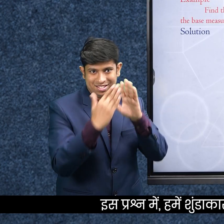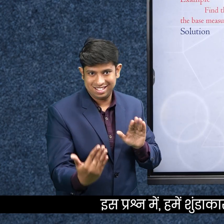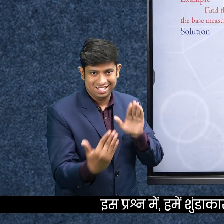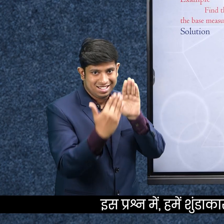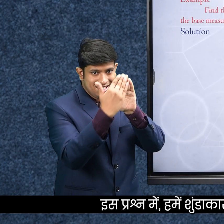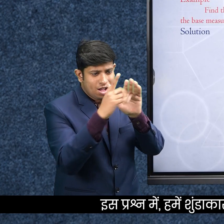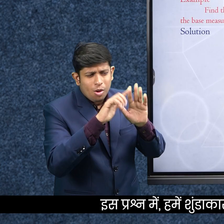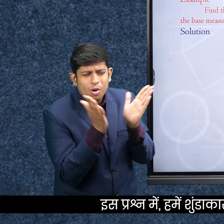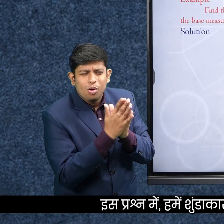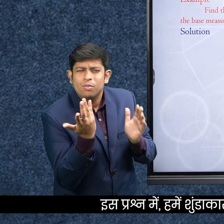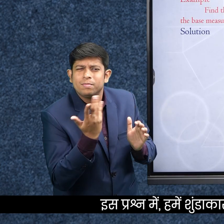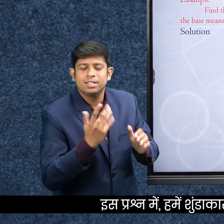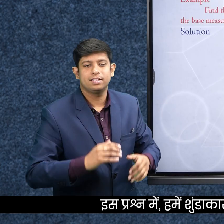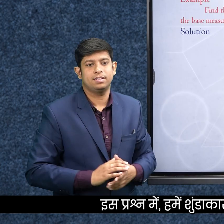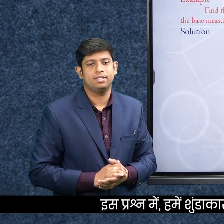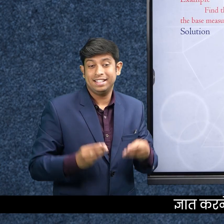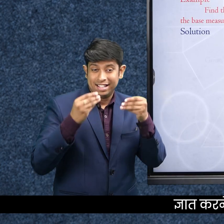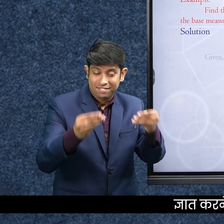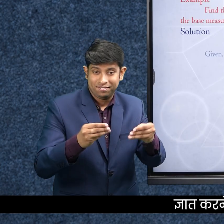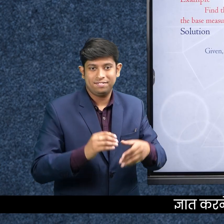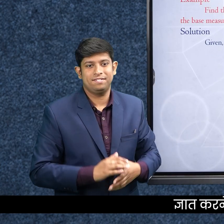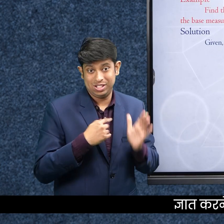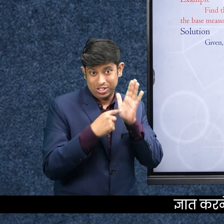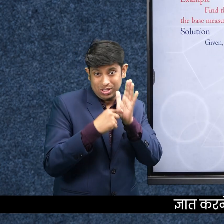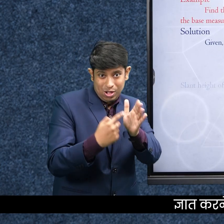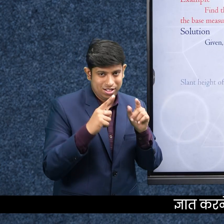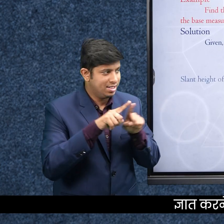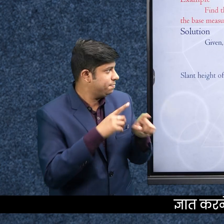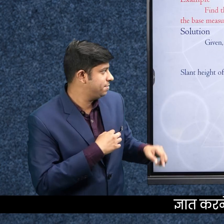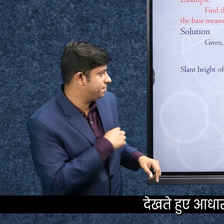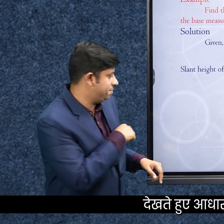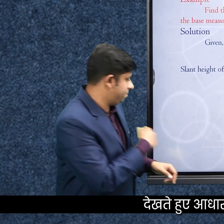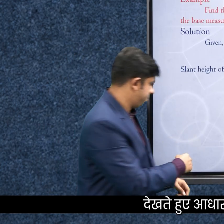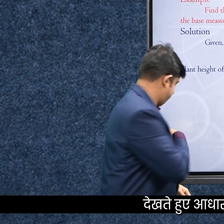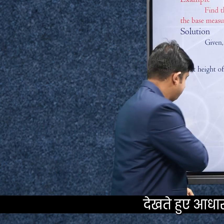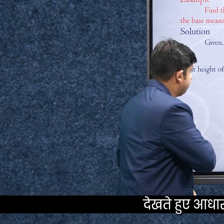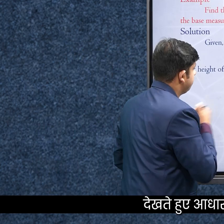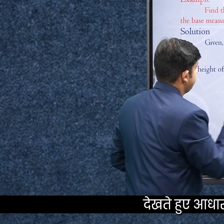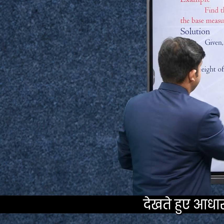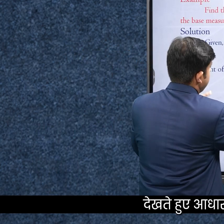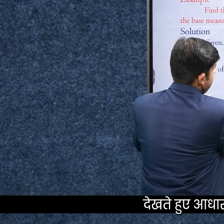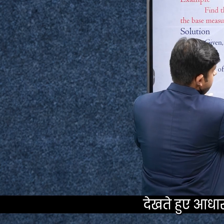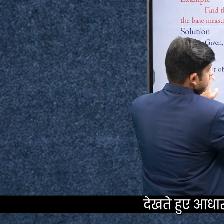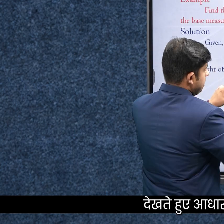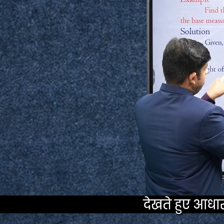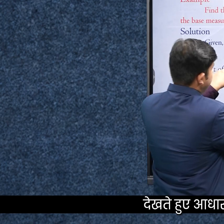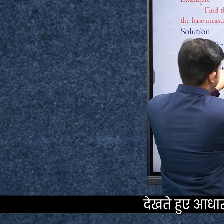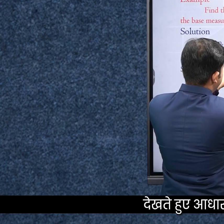के कुल पृष्ठीय क्षेत्रफल को ज्ञात करने की आवश्यकता है। देखते हुए आधार का किनारा ए इज